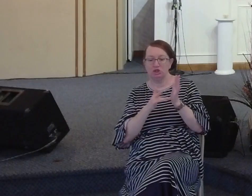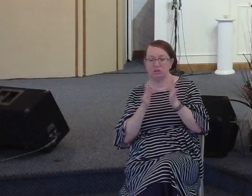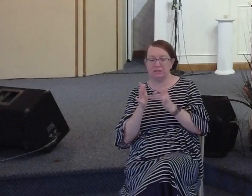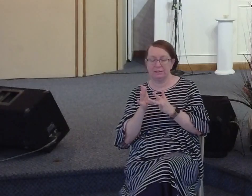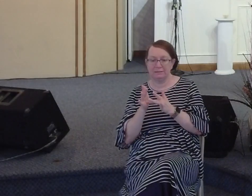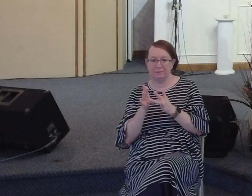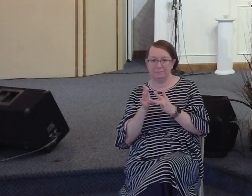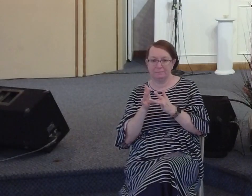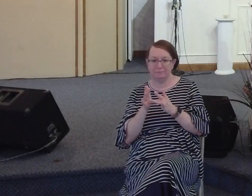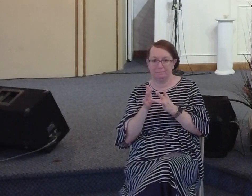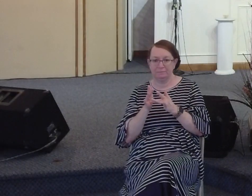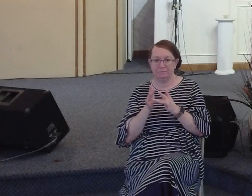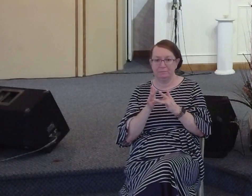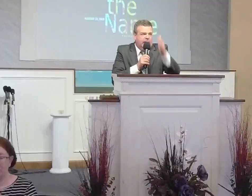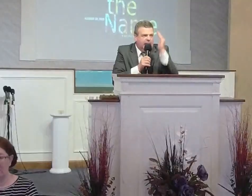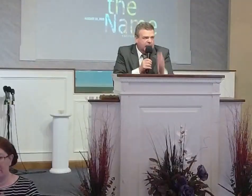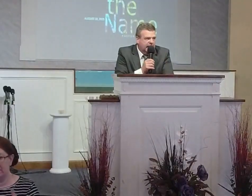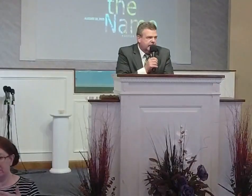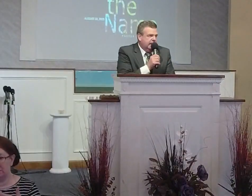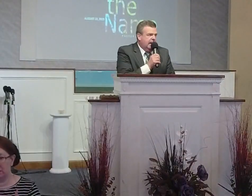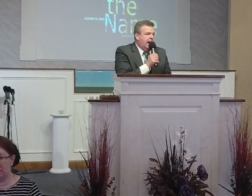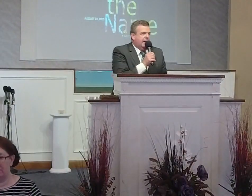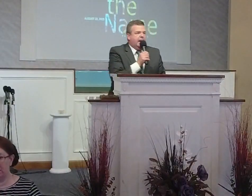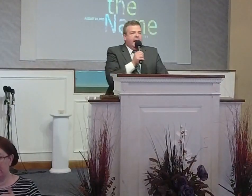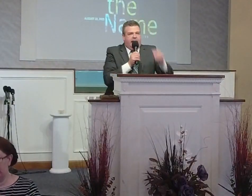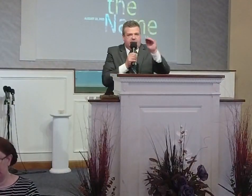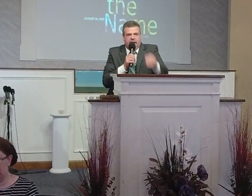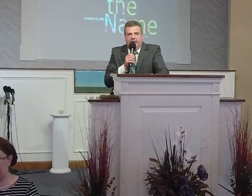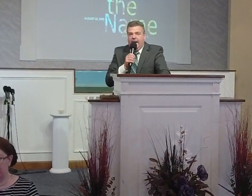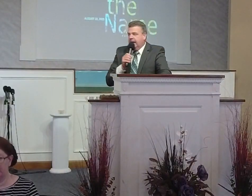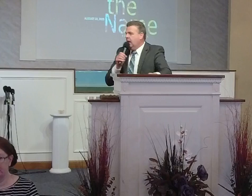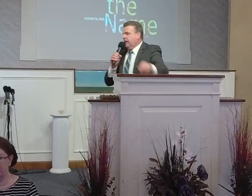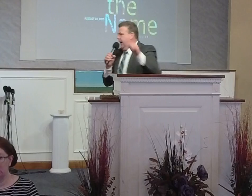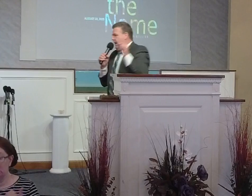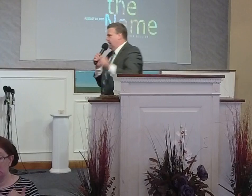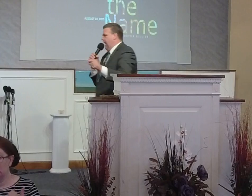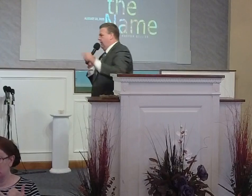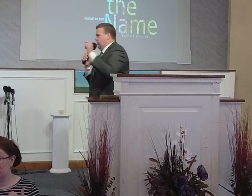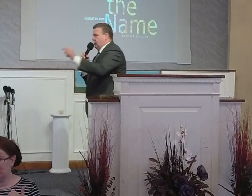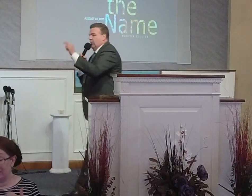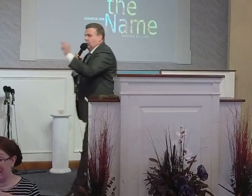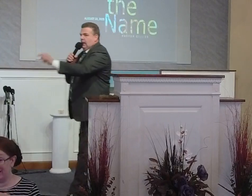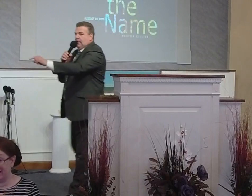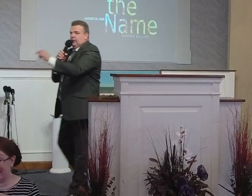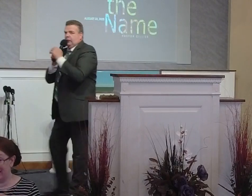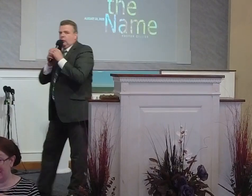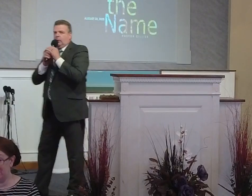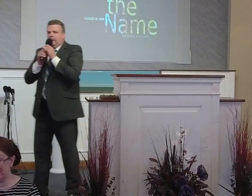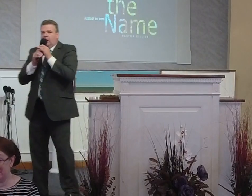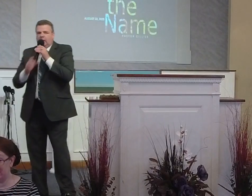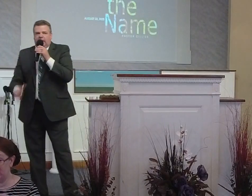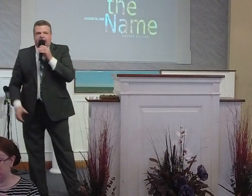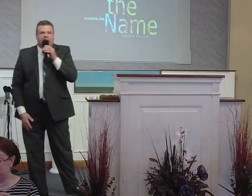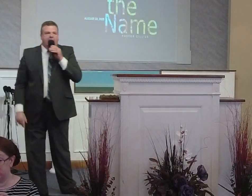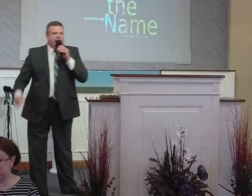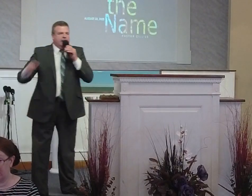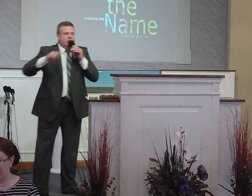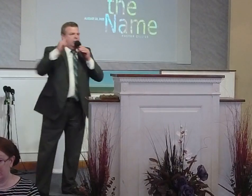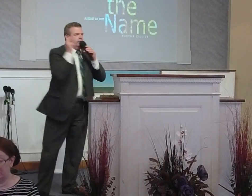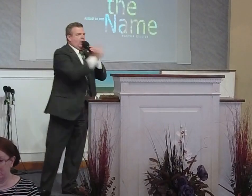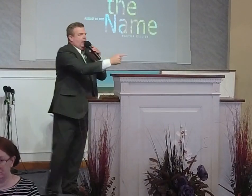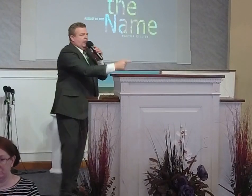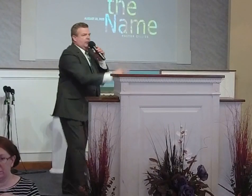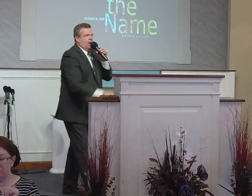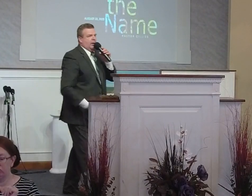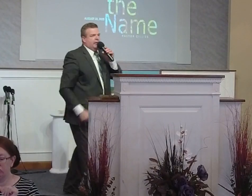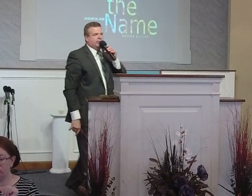como tú lo vas a llamar y su nombre se va a llamar Jesús y él es el hijo del Dios viviente. Y hasta el día de